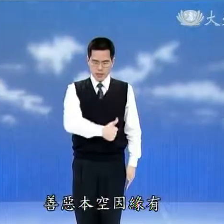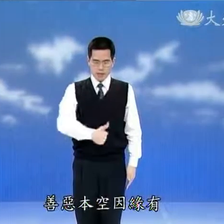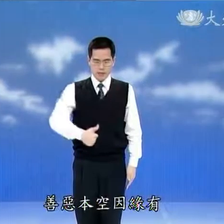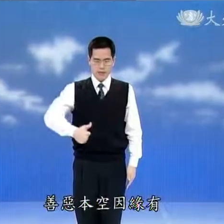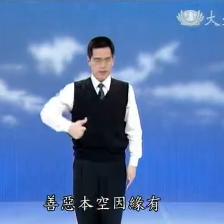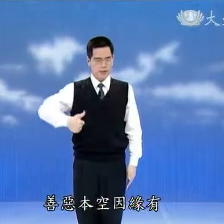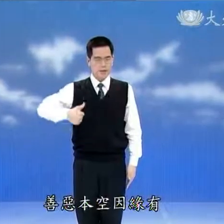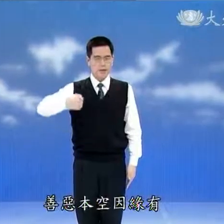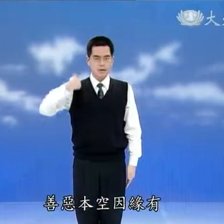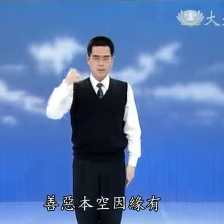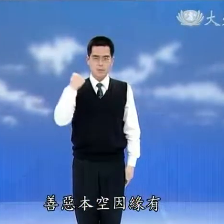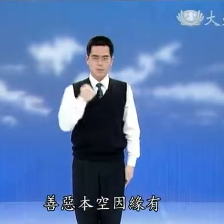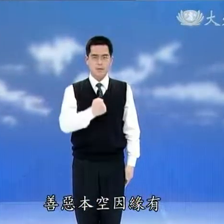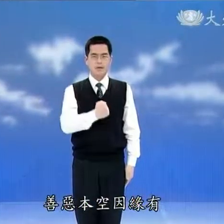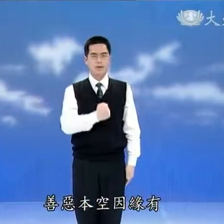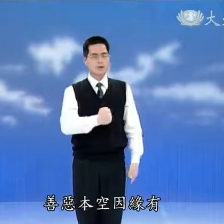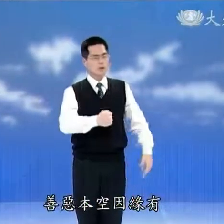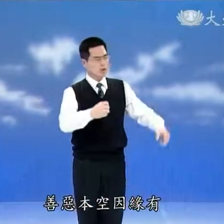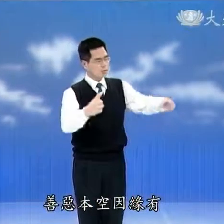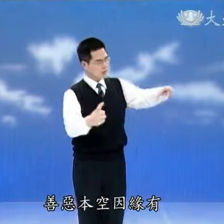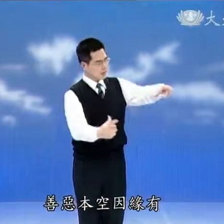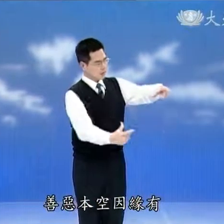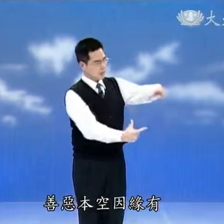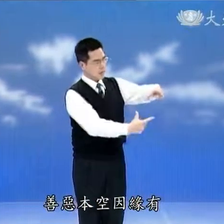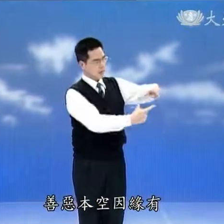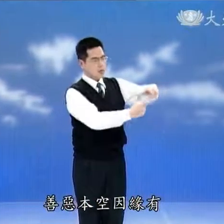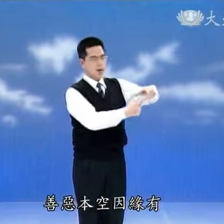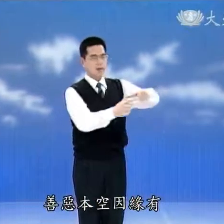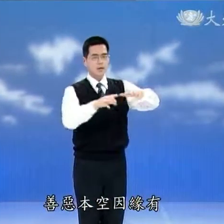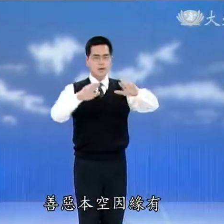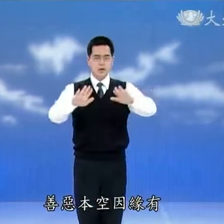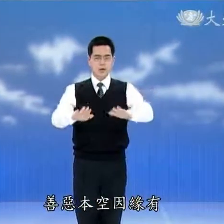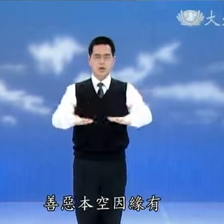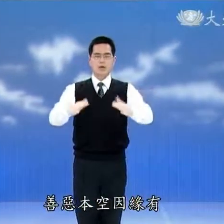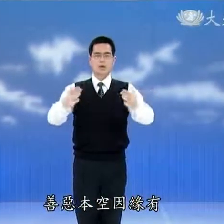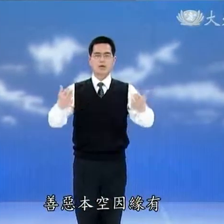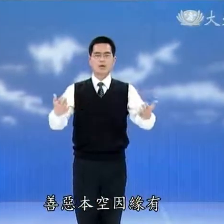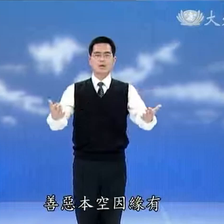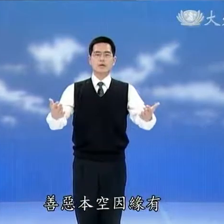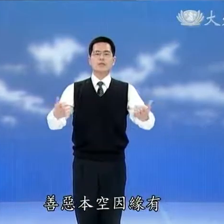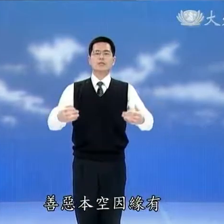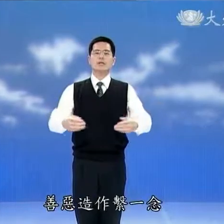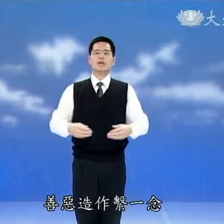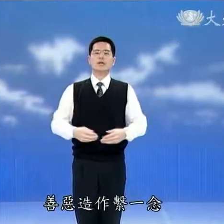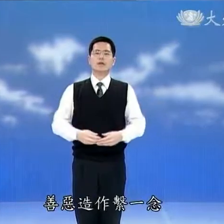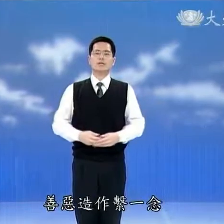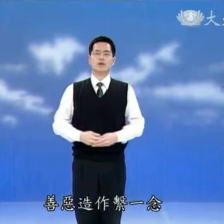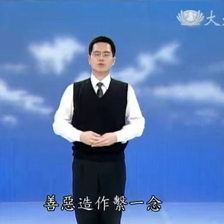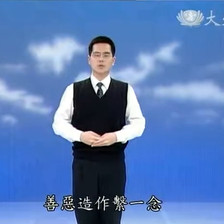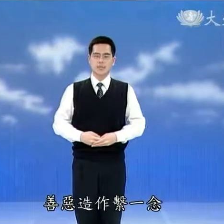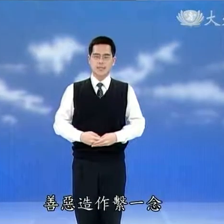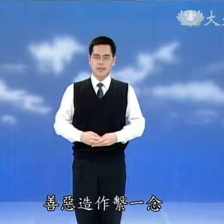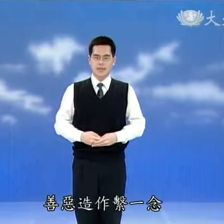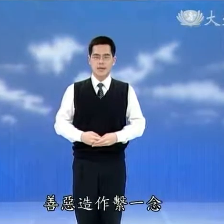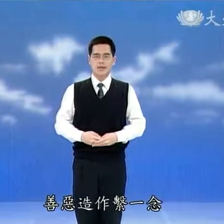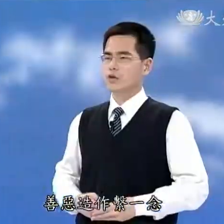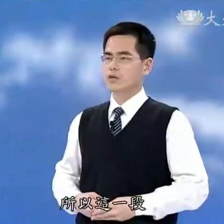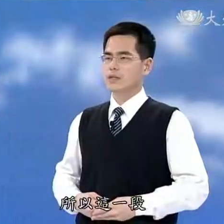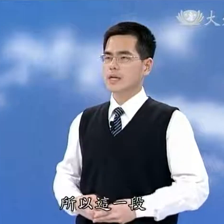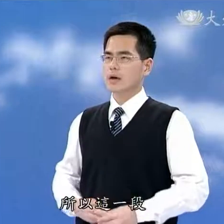善恶本空，因缘有，善恶造作系一念。所以这一